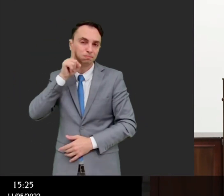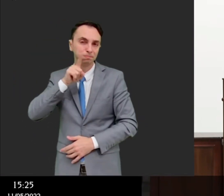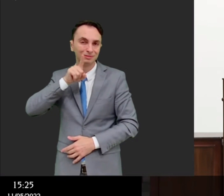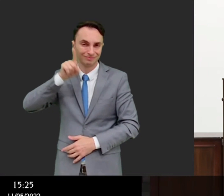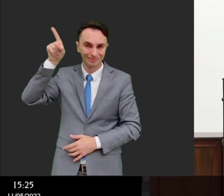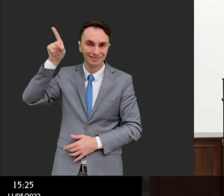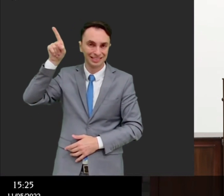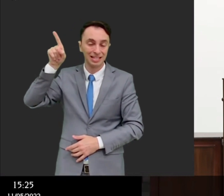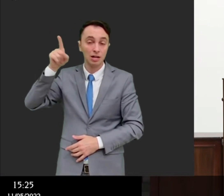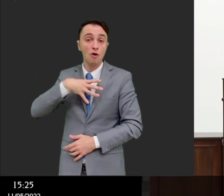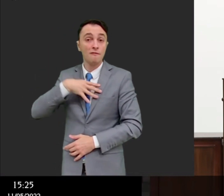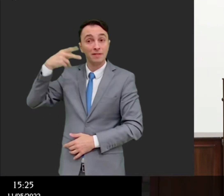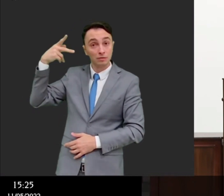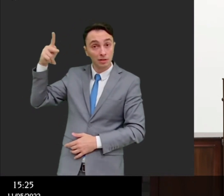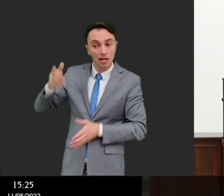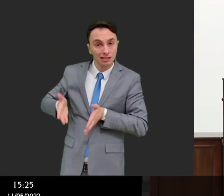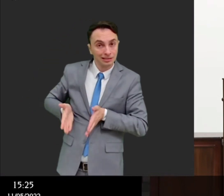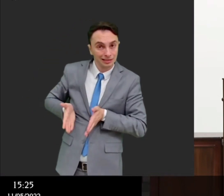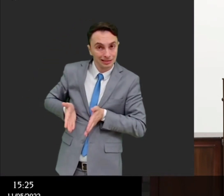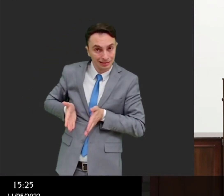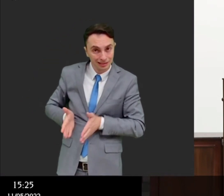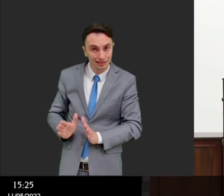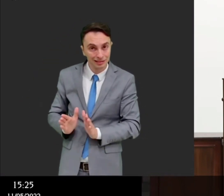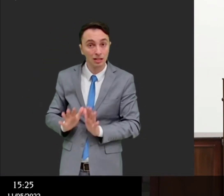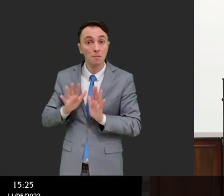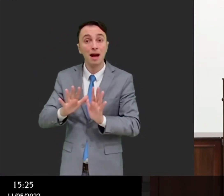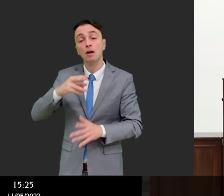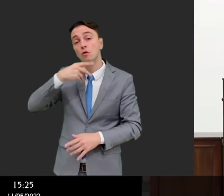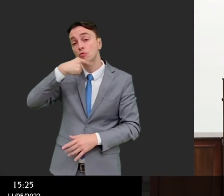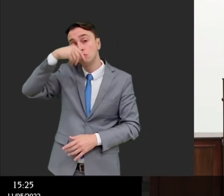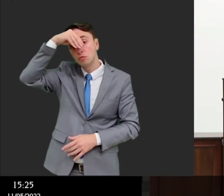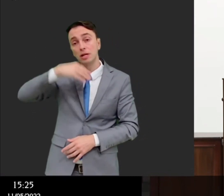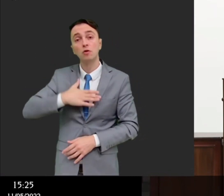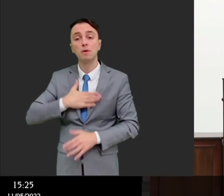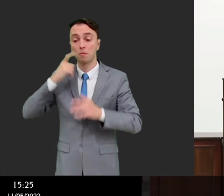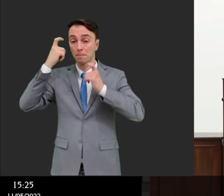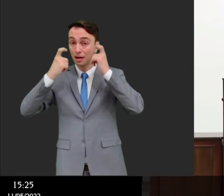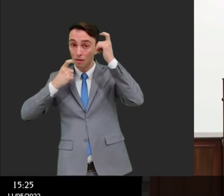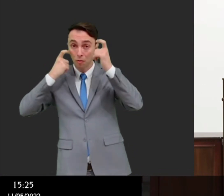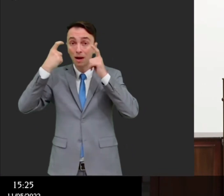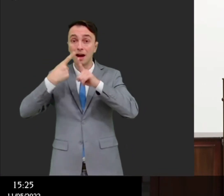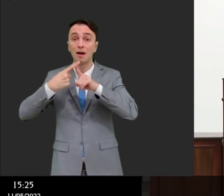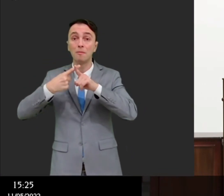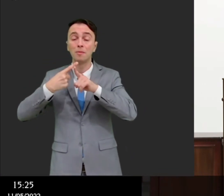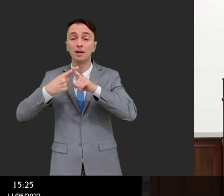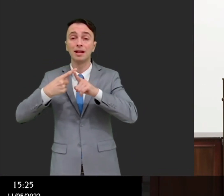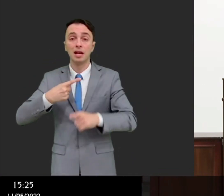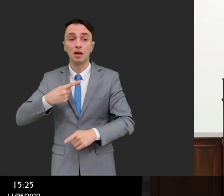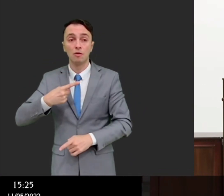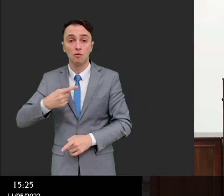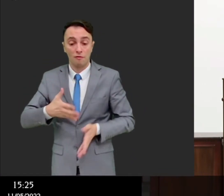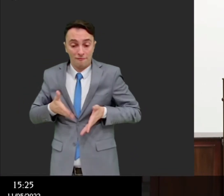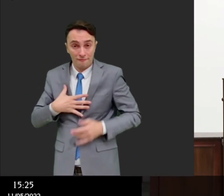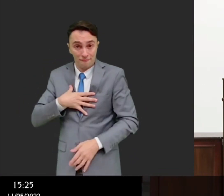filhinho e ele então está muito preocupado que a criança está com 3 dias de vida e